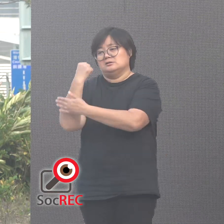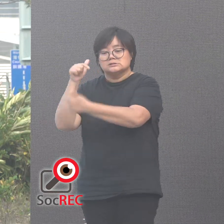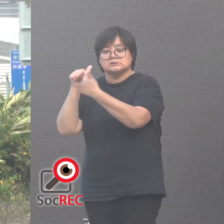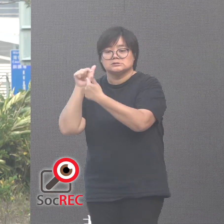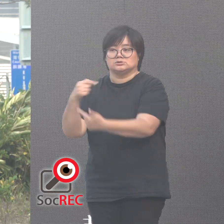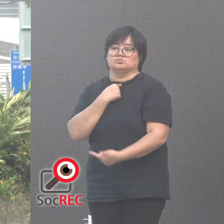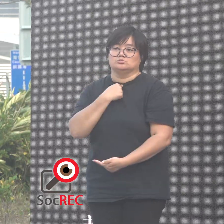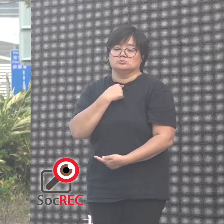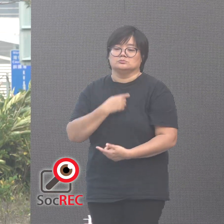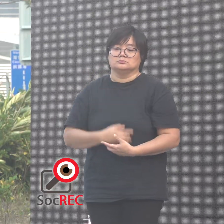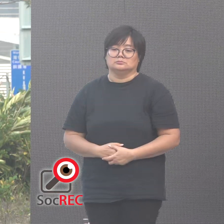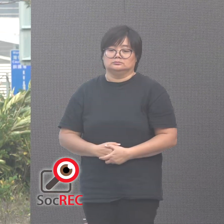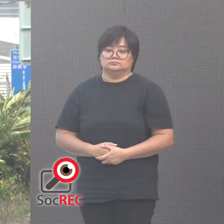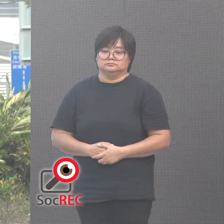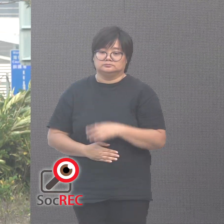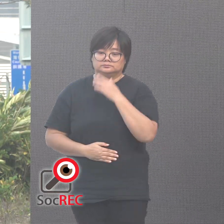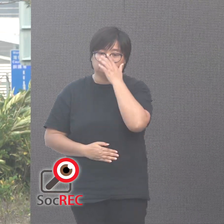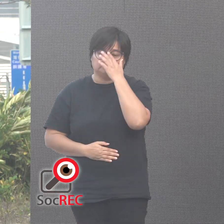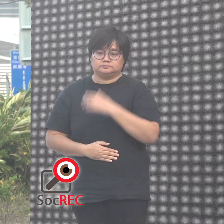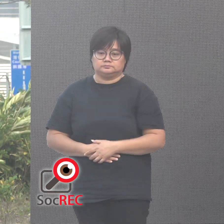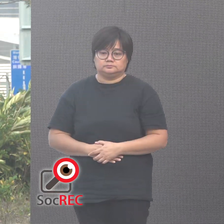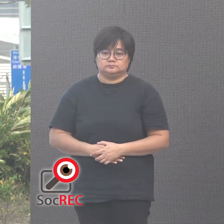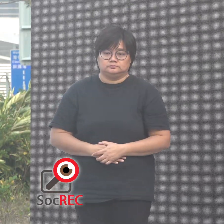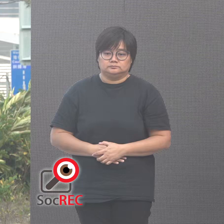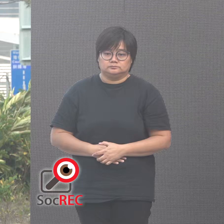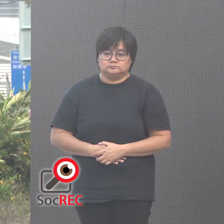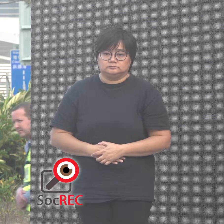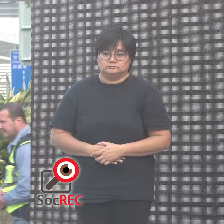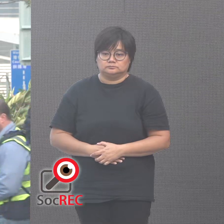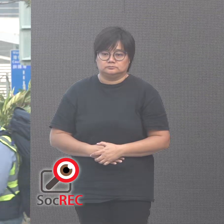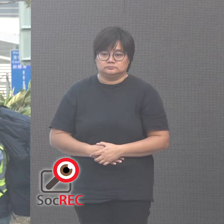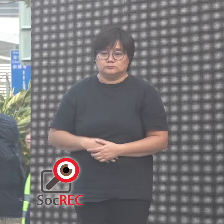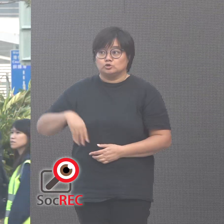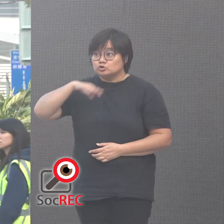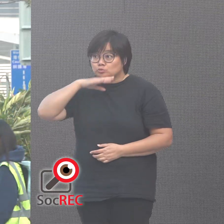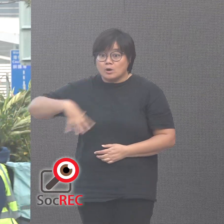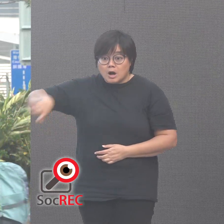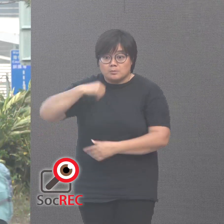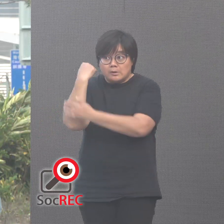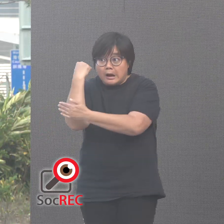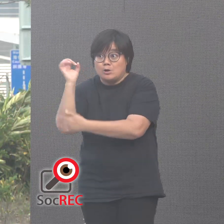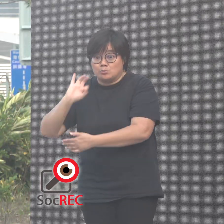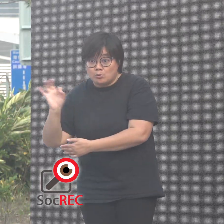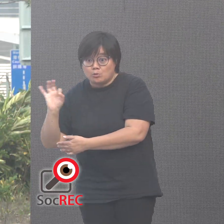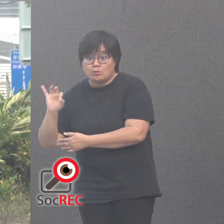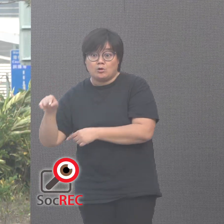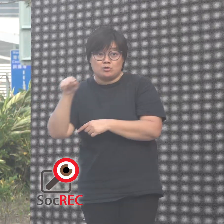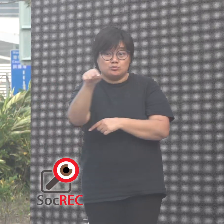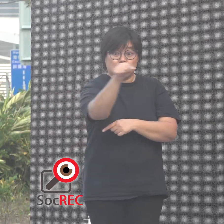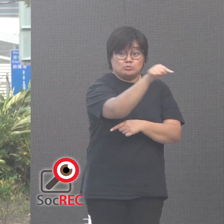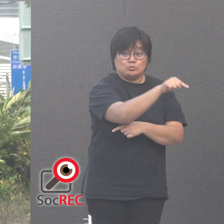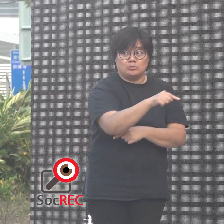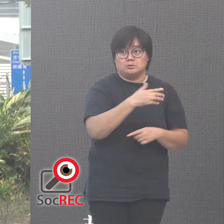到要佢哋在天之靈能夠安息，我哋一定要爭取到普選噶，係咪啊？